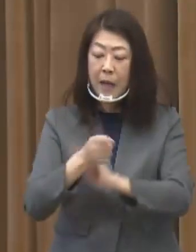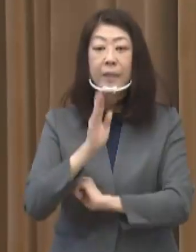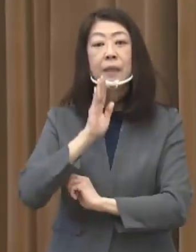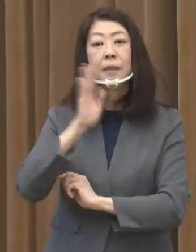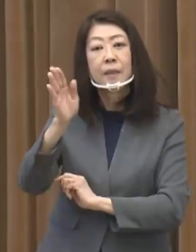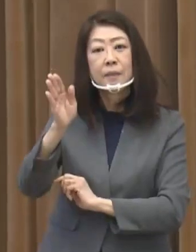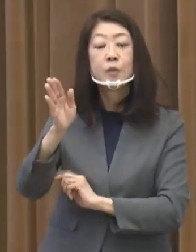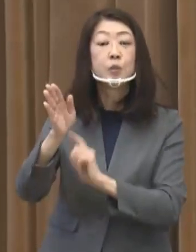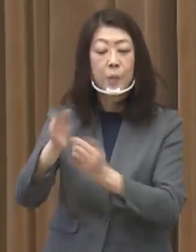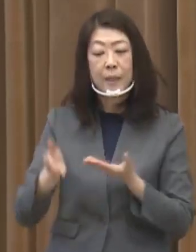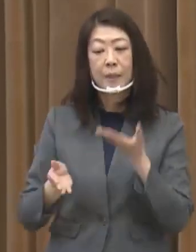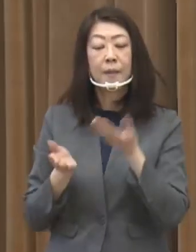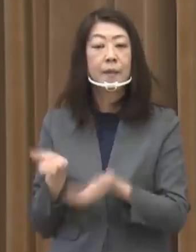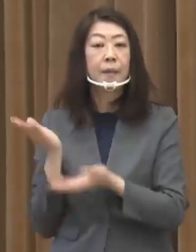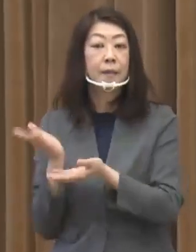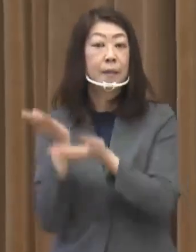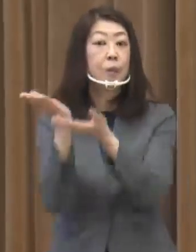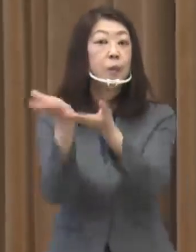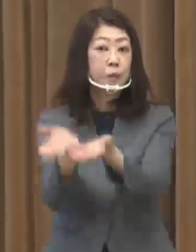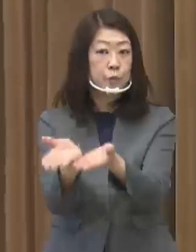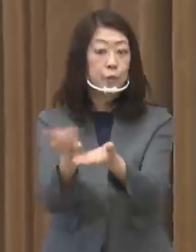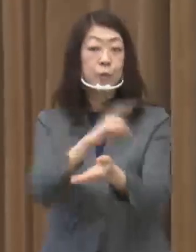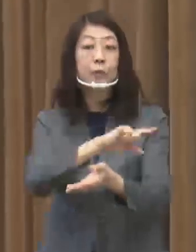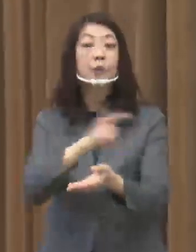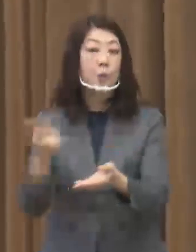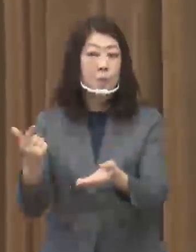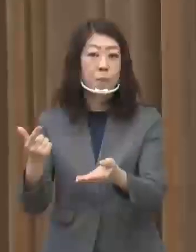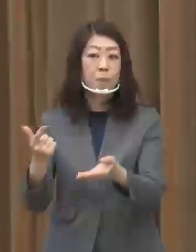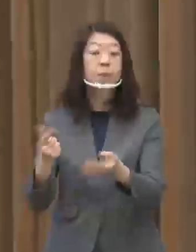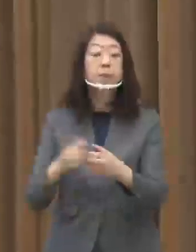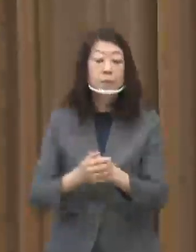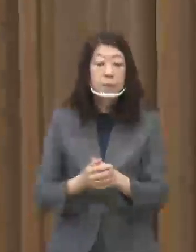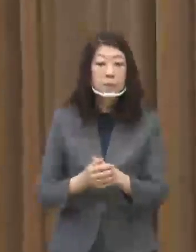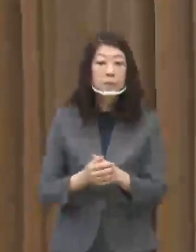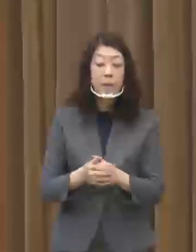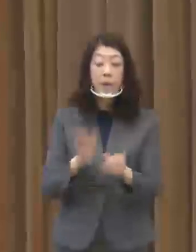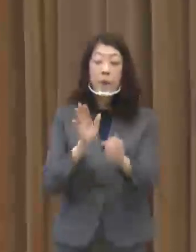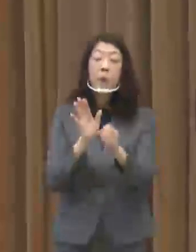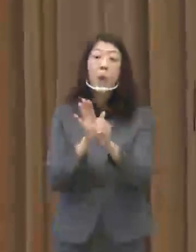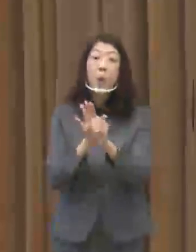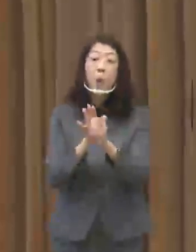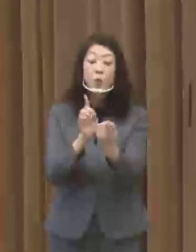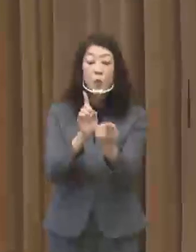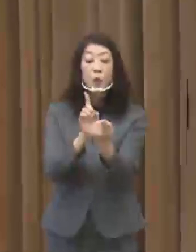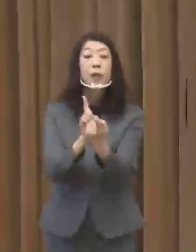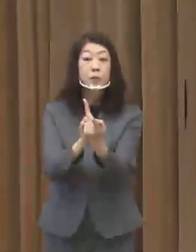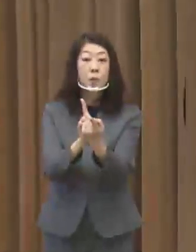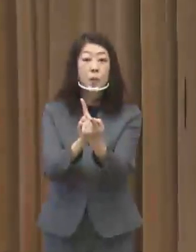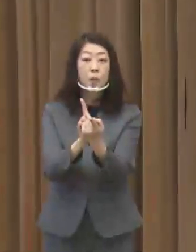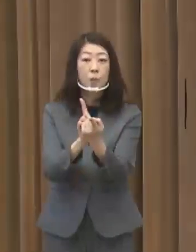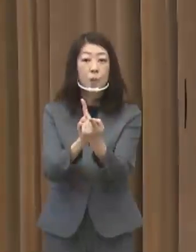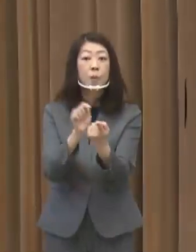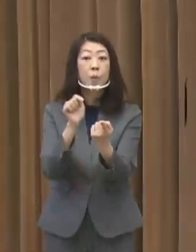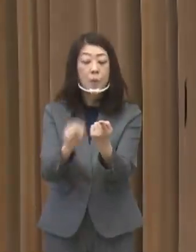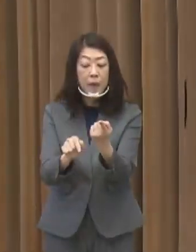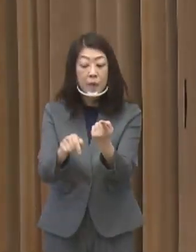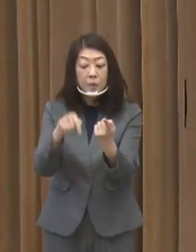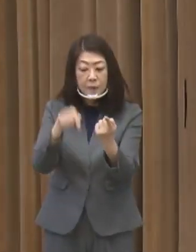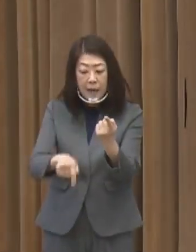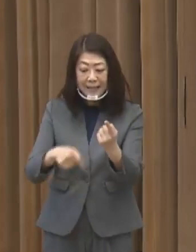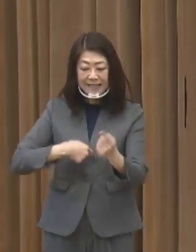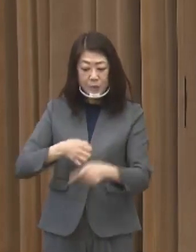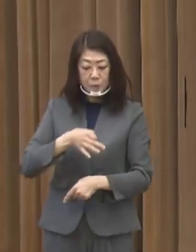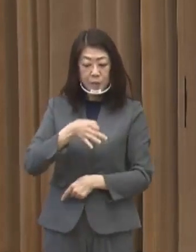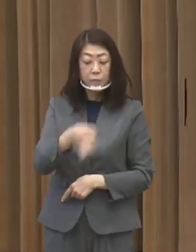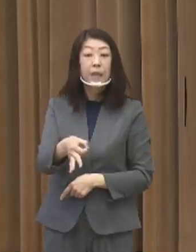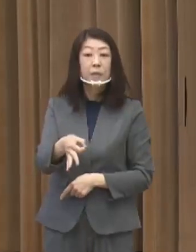こういったものであります。そこで補助対象とされている感染防止対策費の事業者負担分、それと